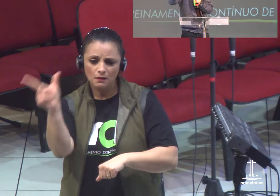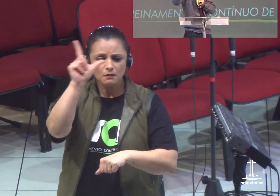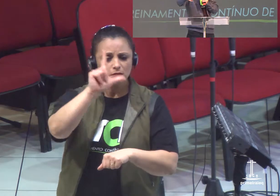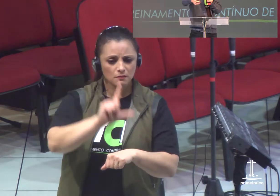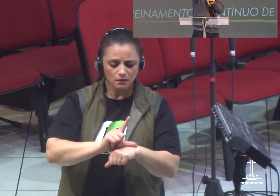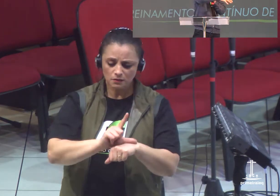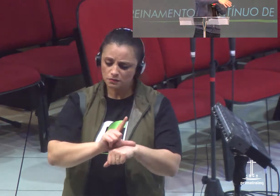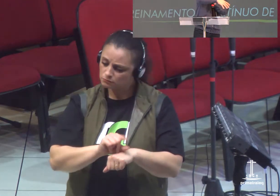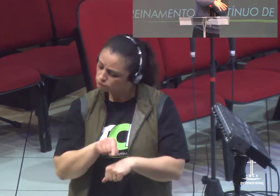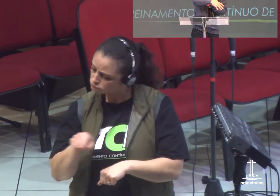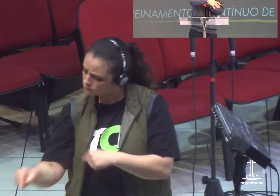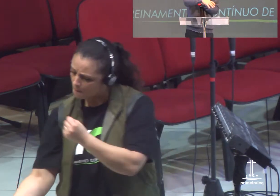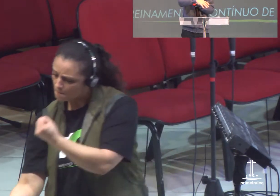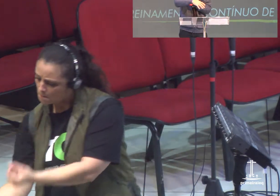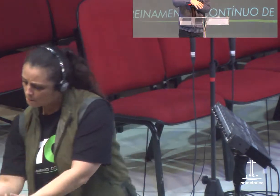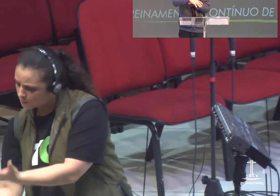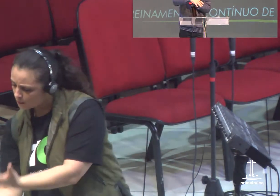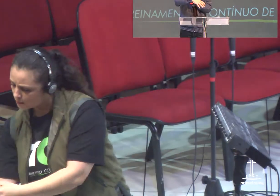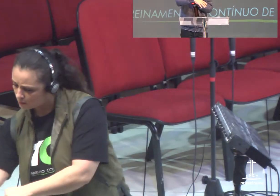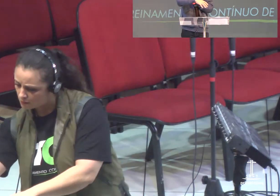certo? No lugar de tormento.